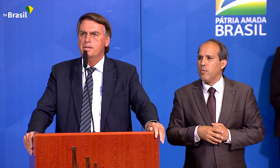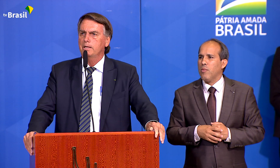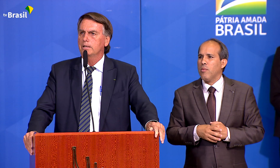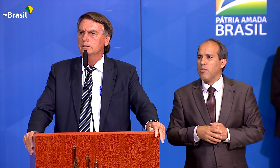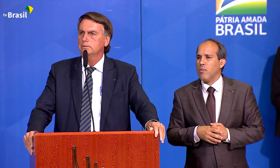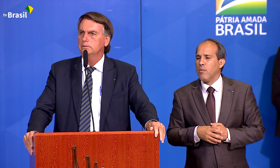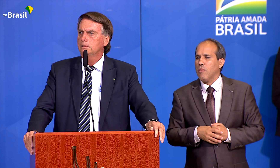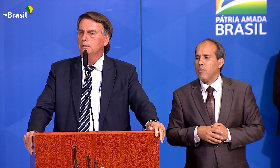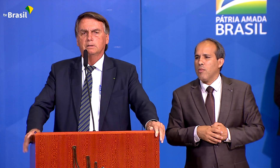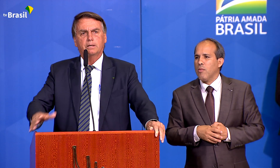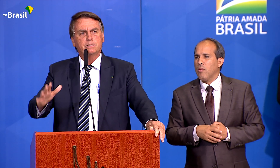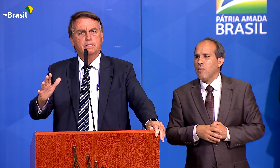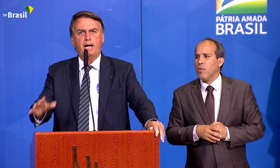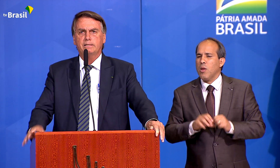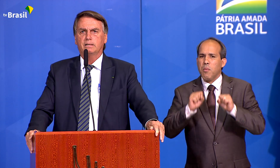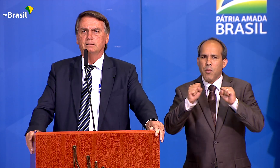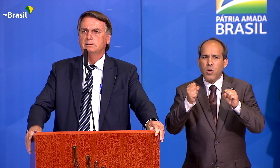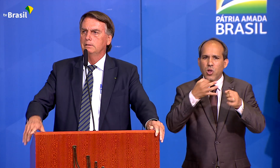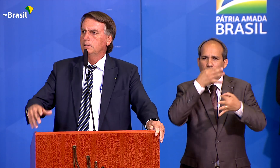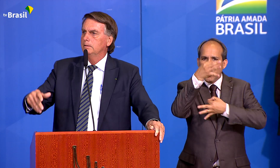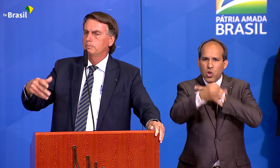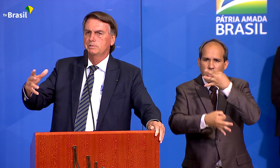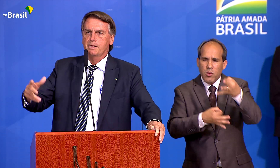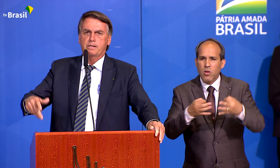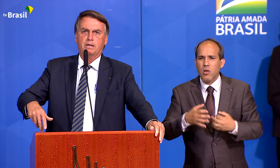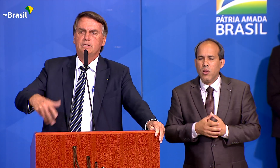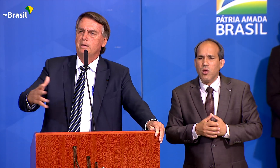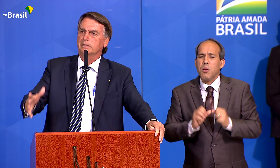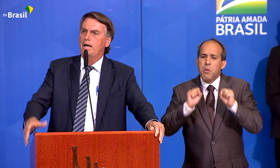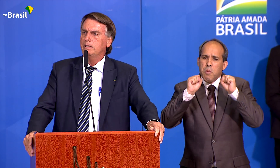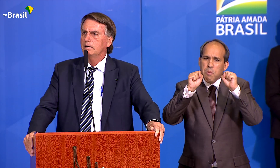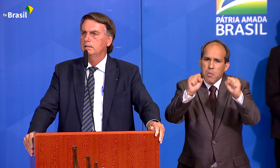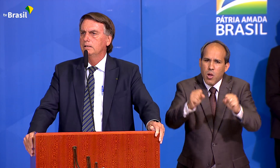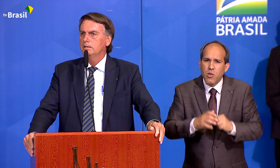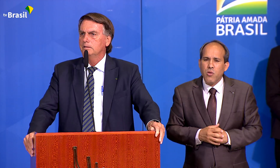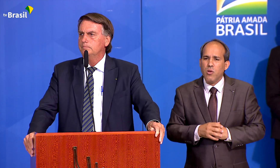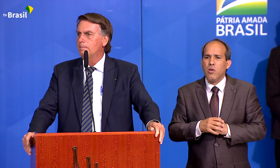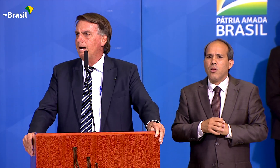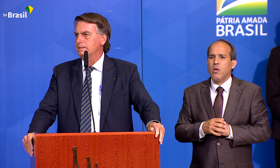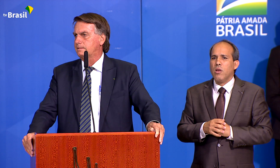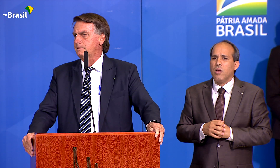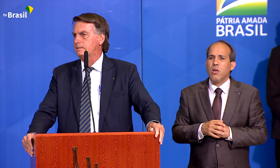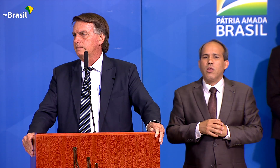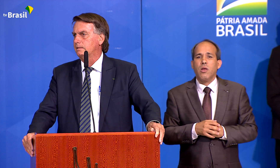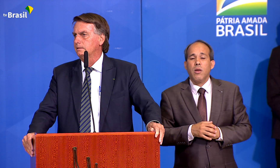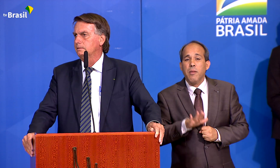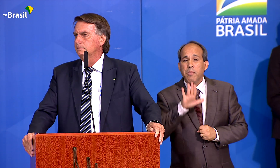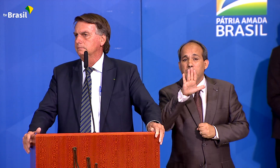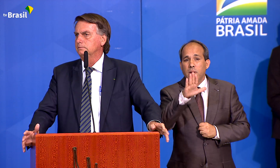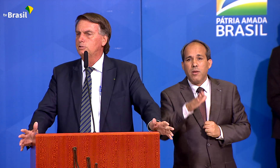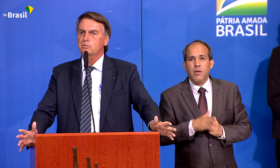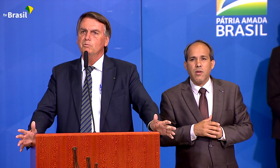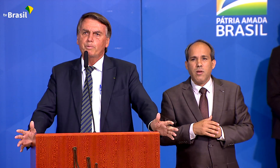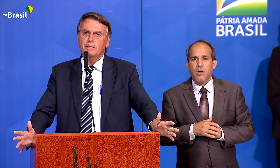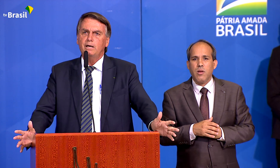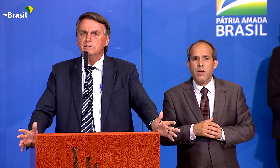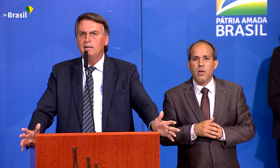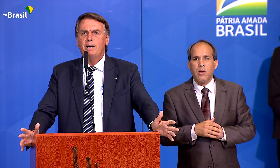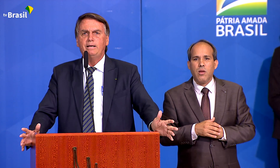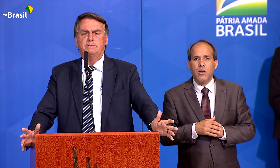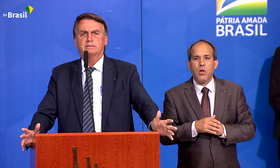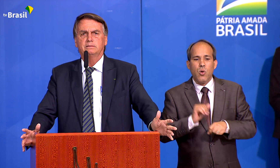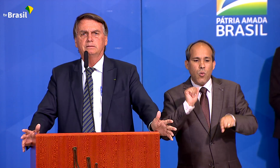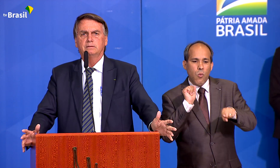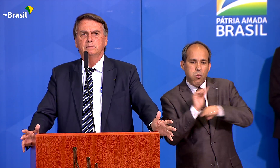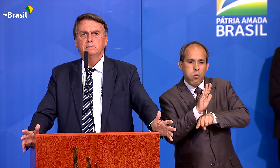podia ser criticada podia ser emendada mas diz